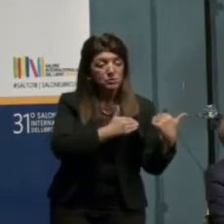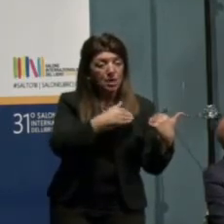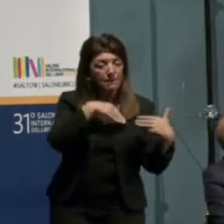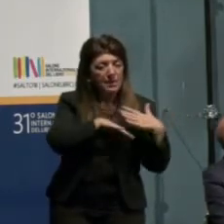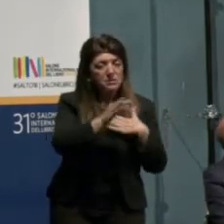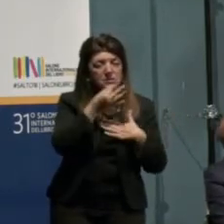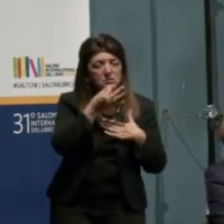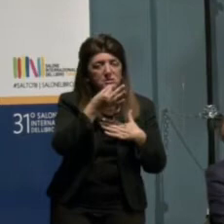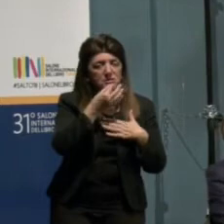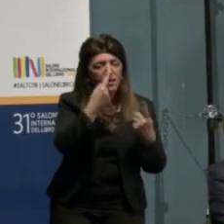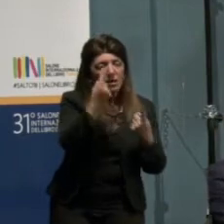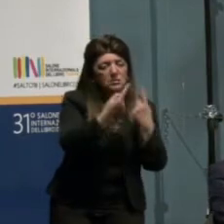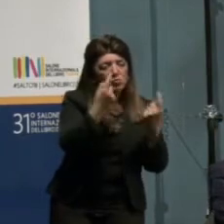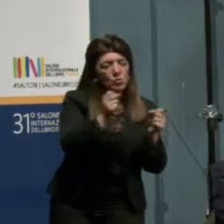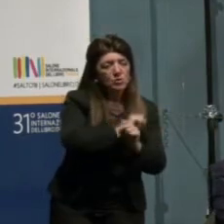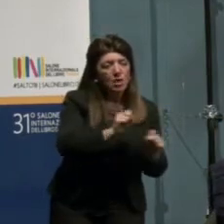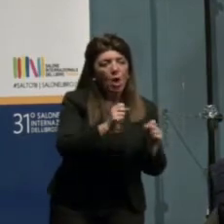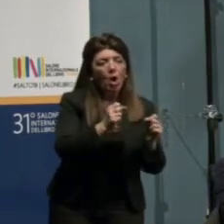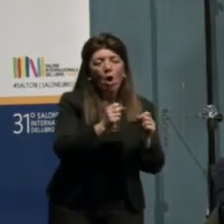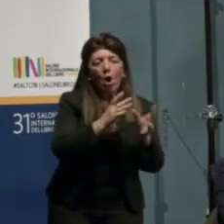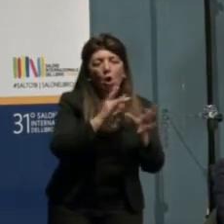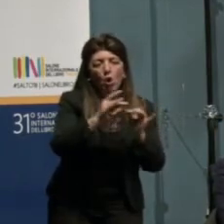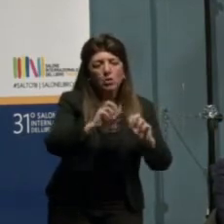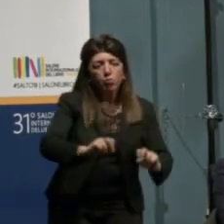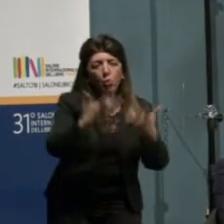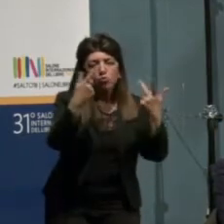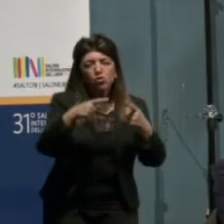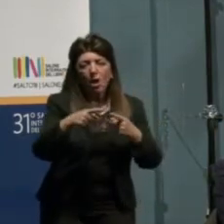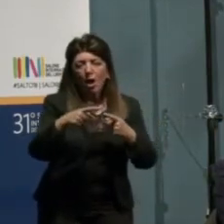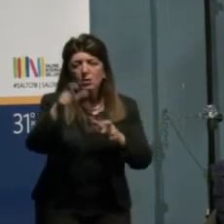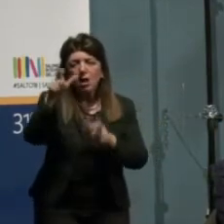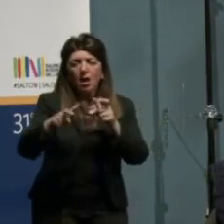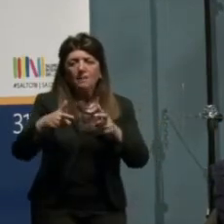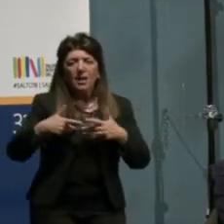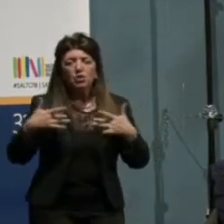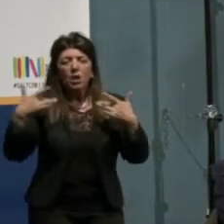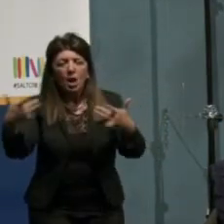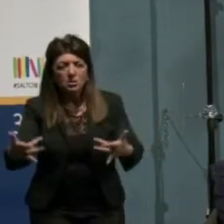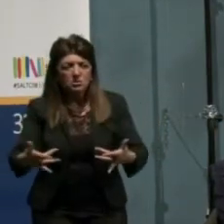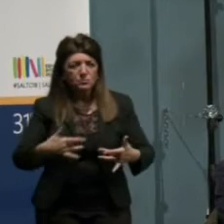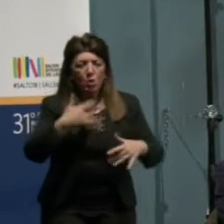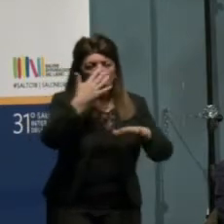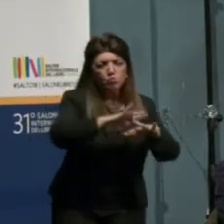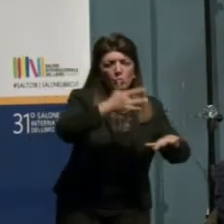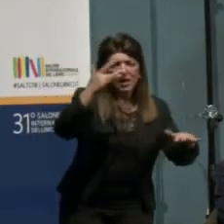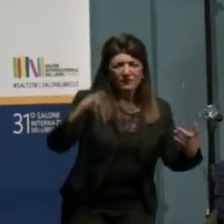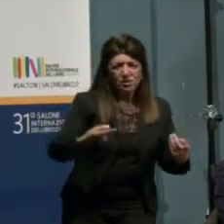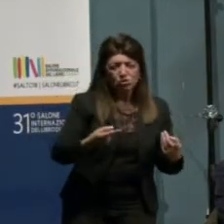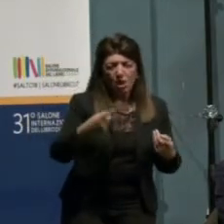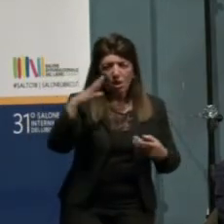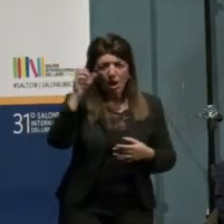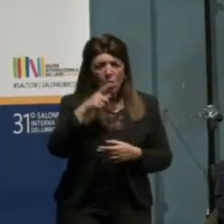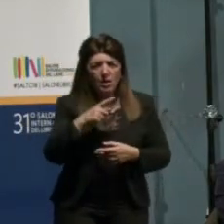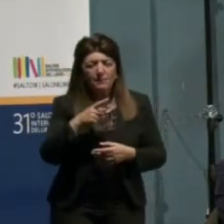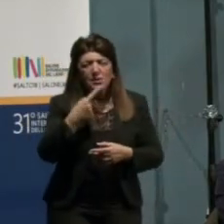di contatti bruciati di persone esposte di superficialità anche di queste ore credo di aver capito che si riferisce a una iniziativa